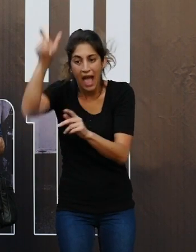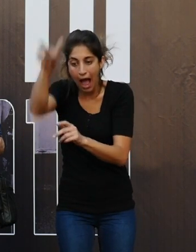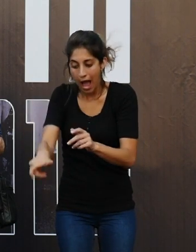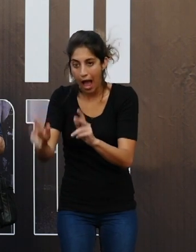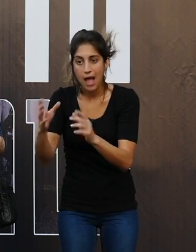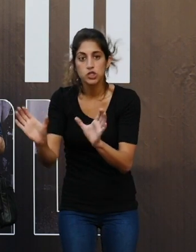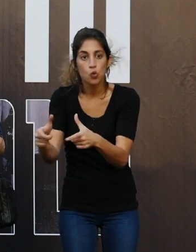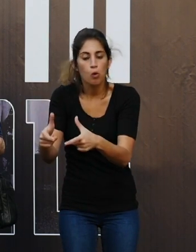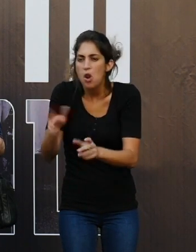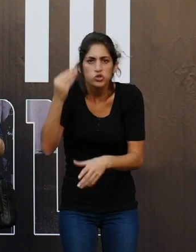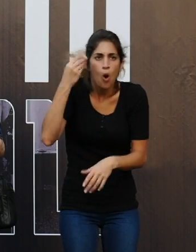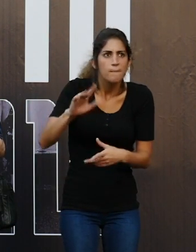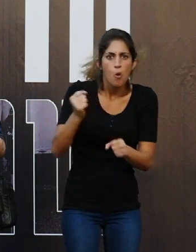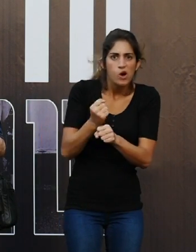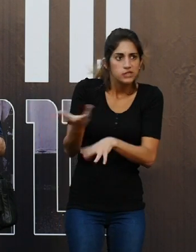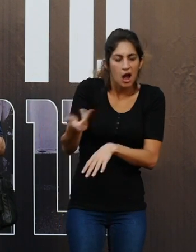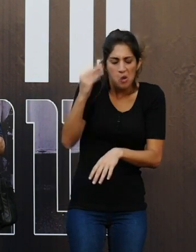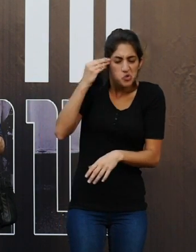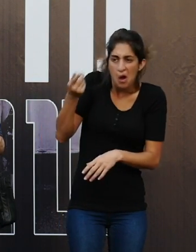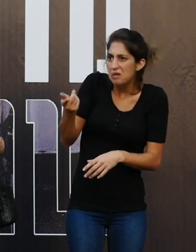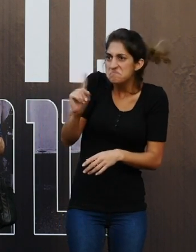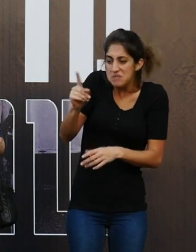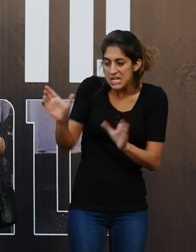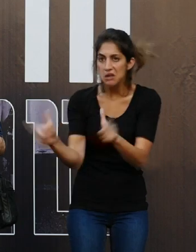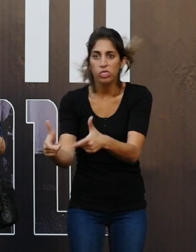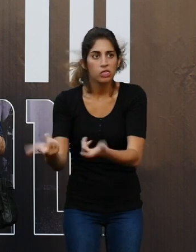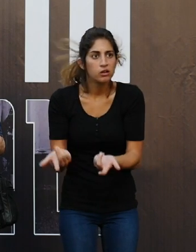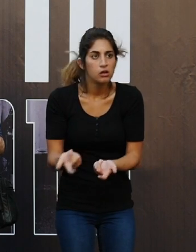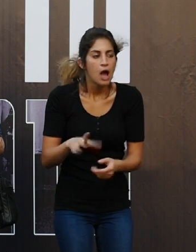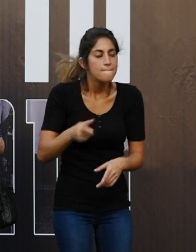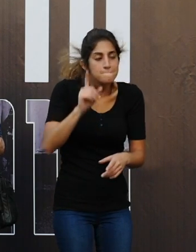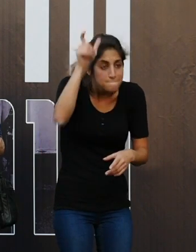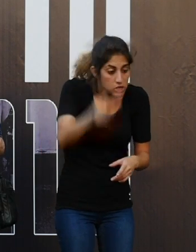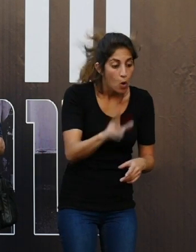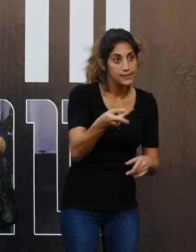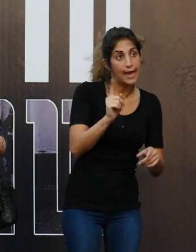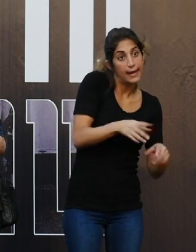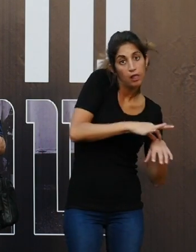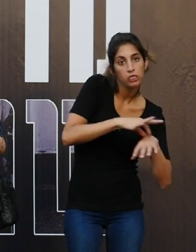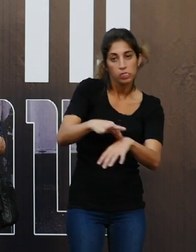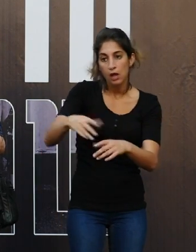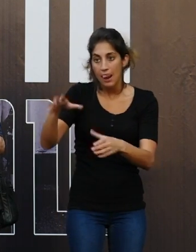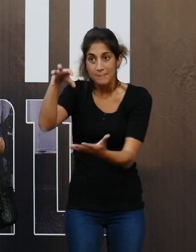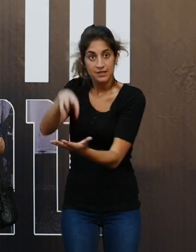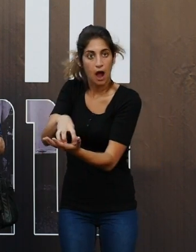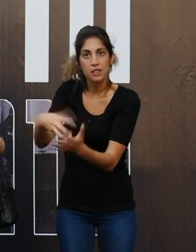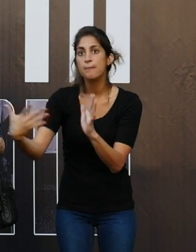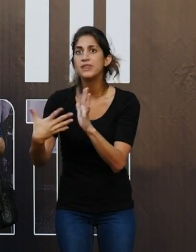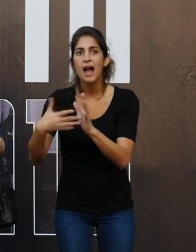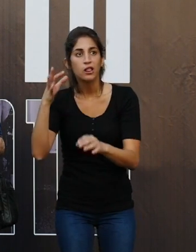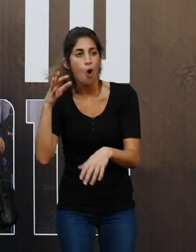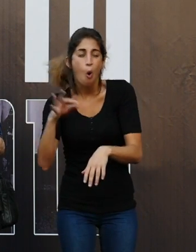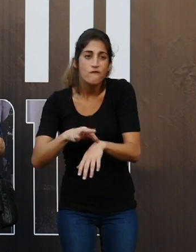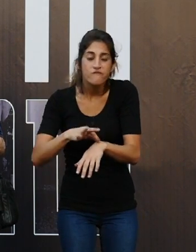הוא עשה. לא זוכר מי עצר אותו. מישהו היה צריך ללוות אותו למתקן לבדיקת רופא